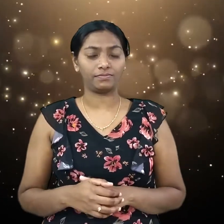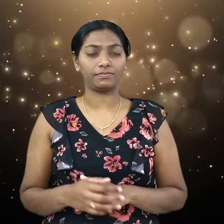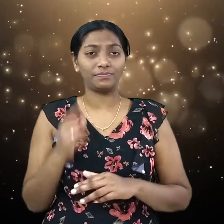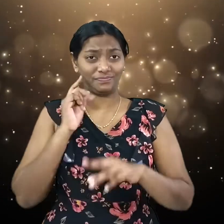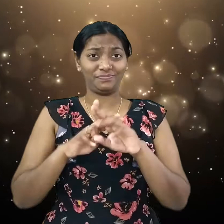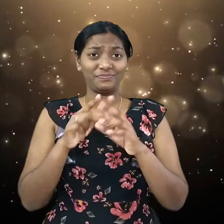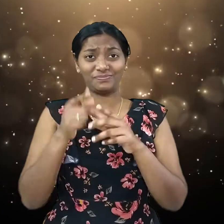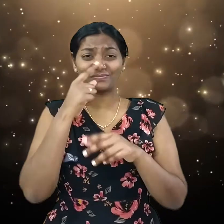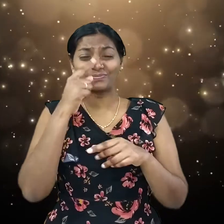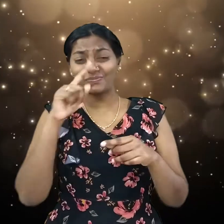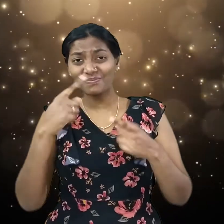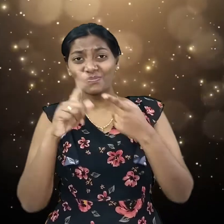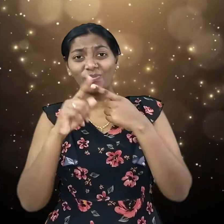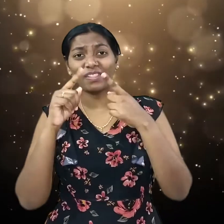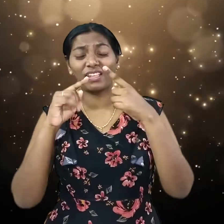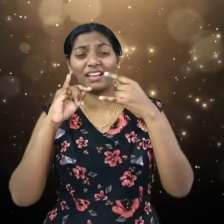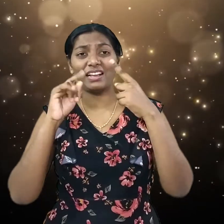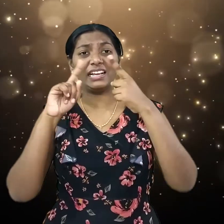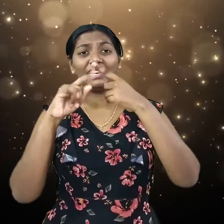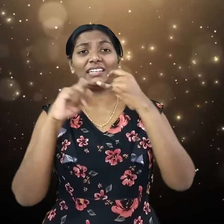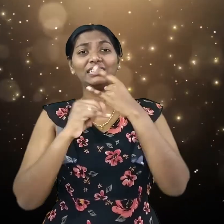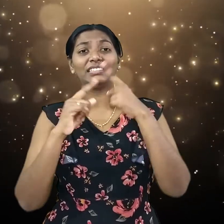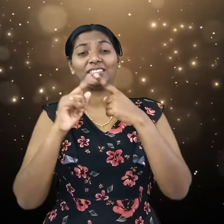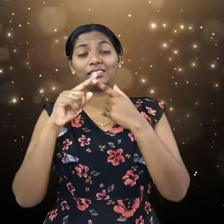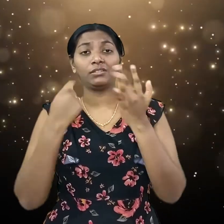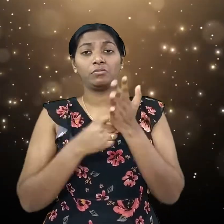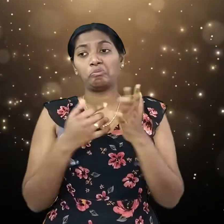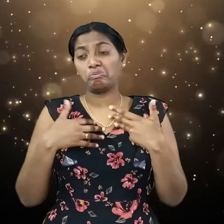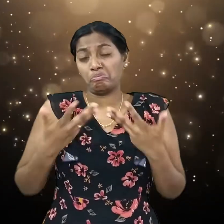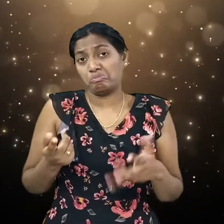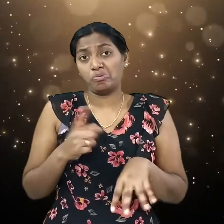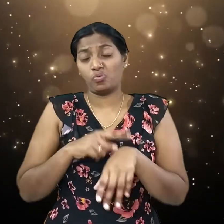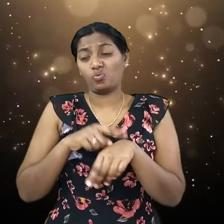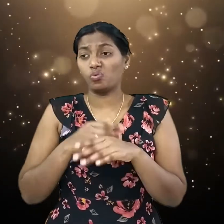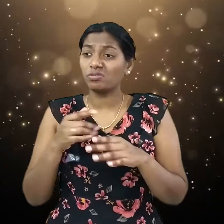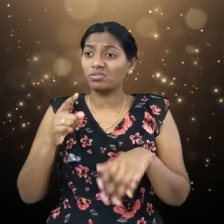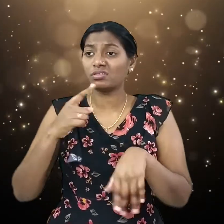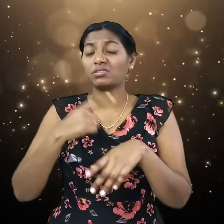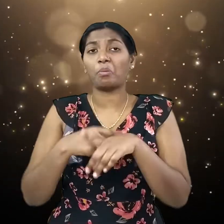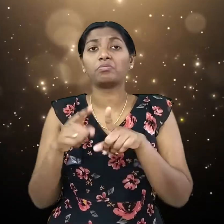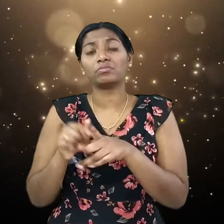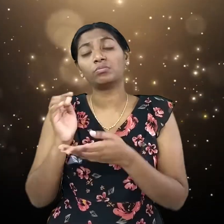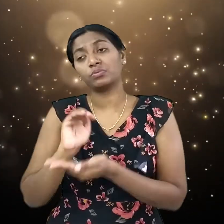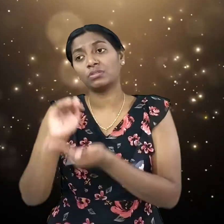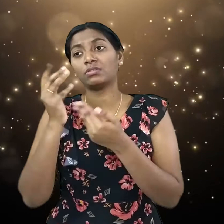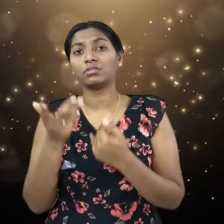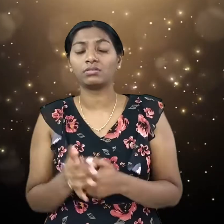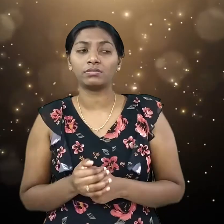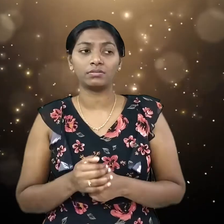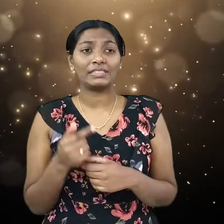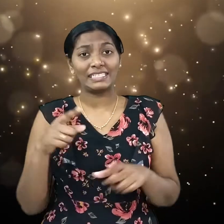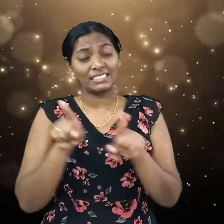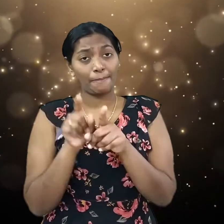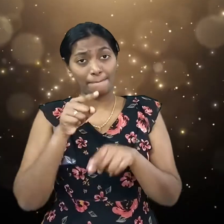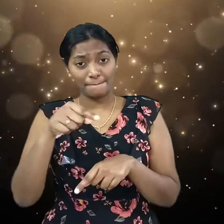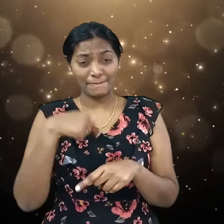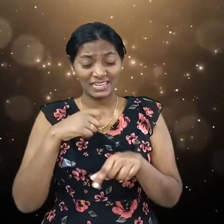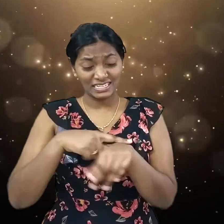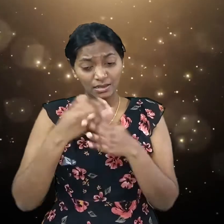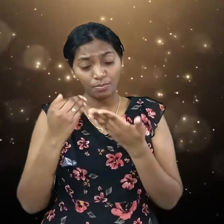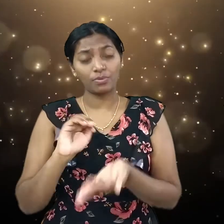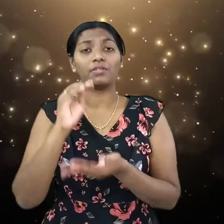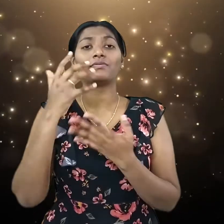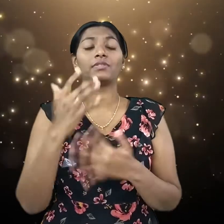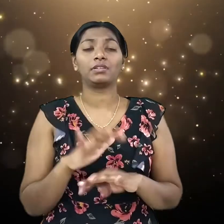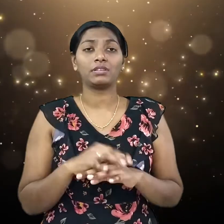जैसे मोर्दके ने एस्तर से कहा था कि क्या पता तू ऐसे ही समय के लिए जन्मी। मैं